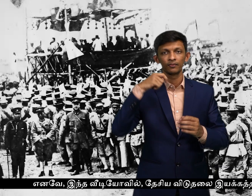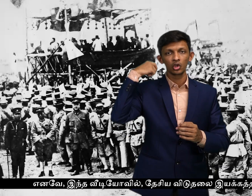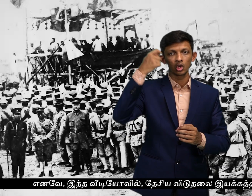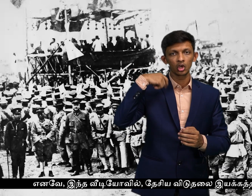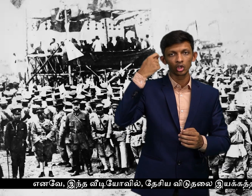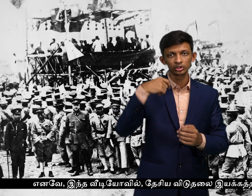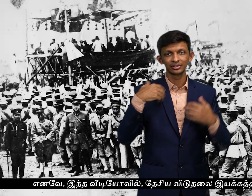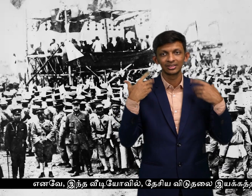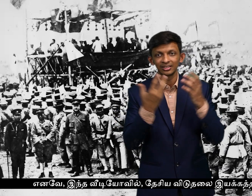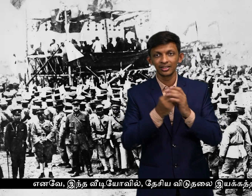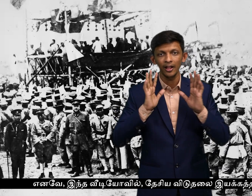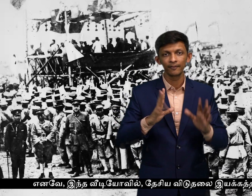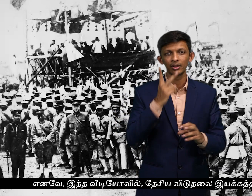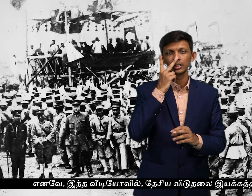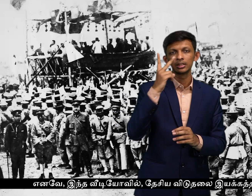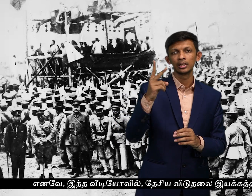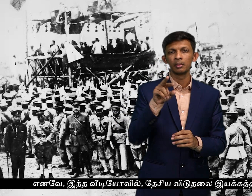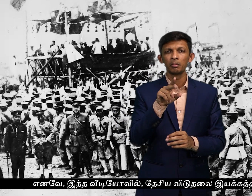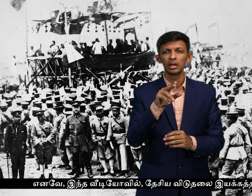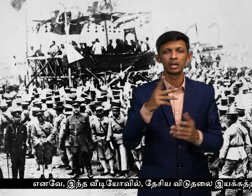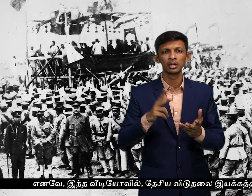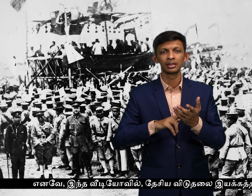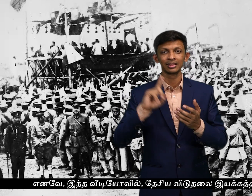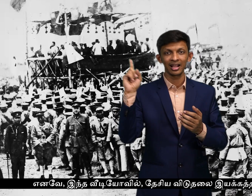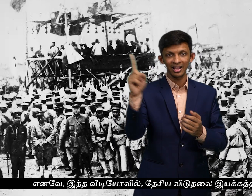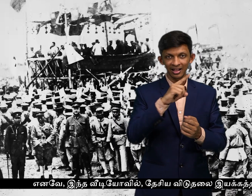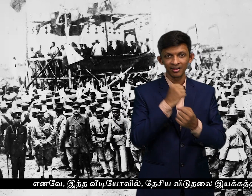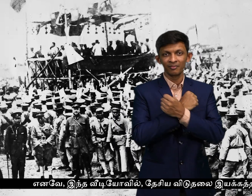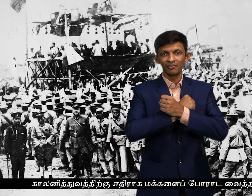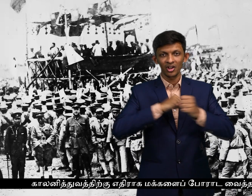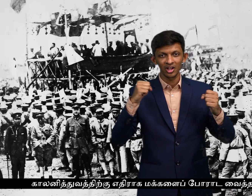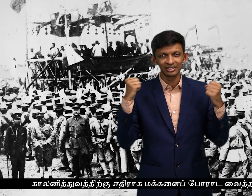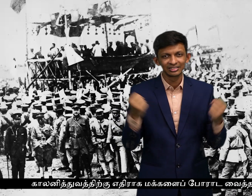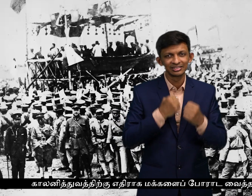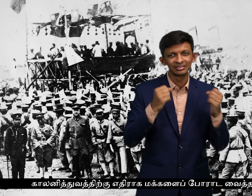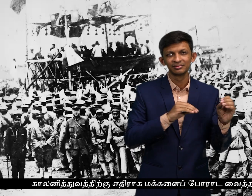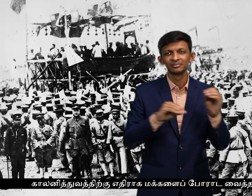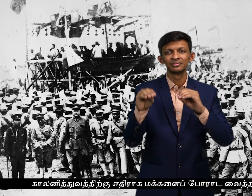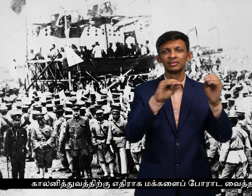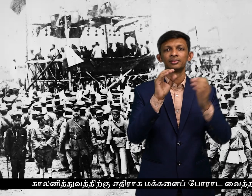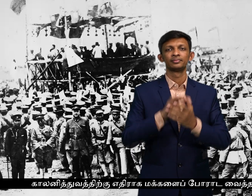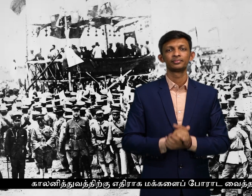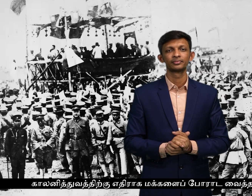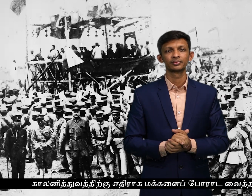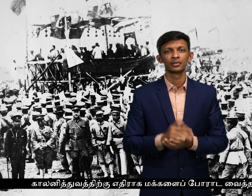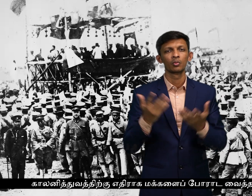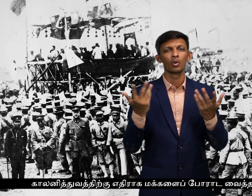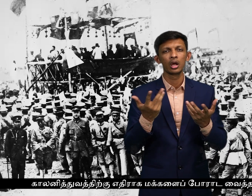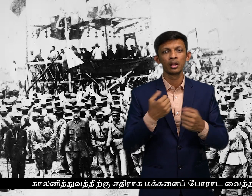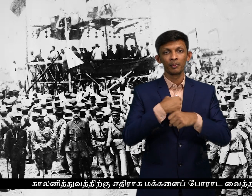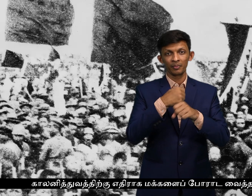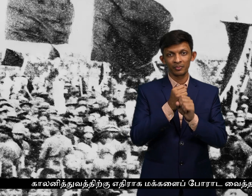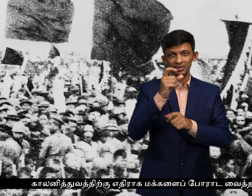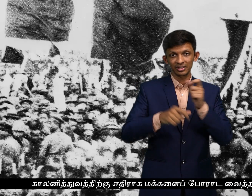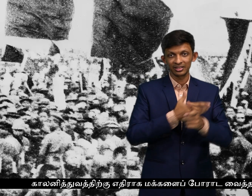எனவே இந்த காணொளியில் தேசிய விடுதலை இயக்கத்தின் அர்த்தத்தையும் காலனித்துவத்திற்கு எதிராக மக்களை